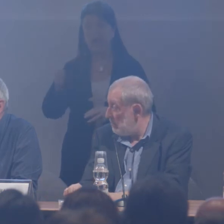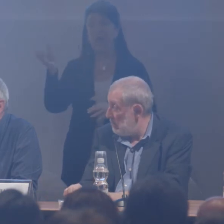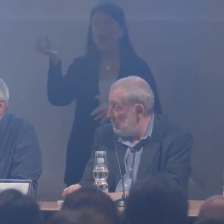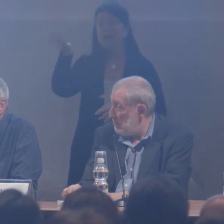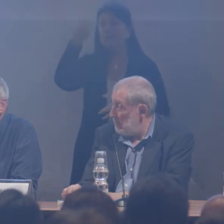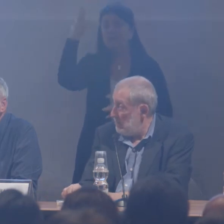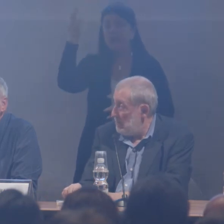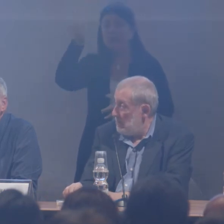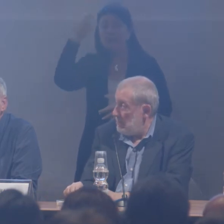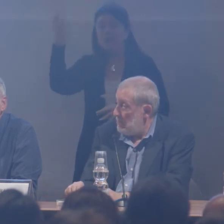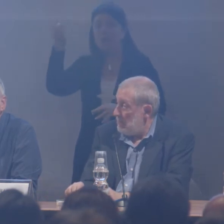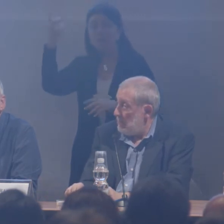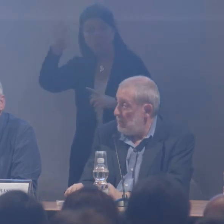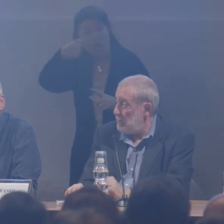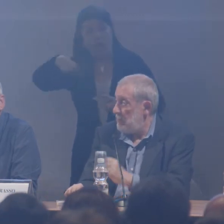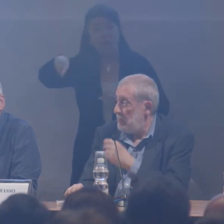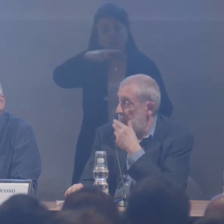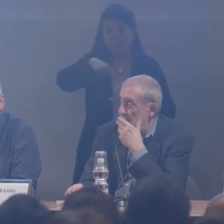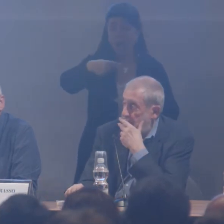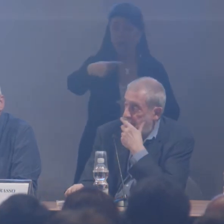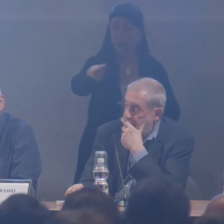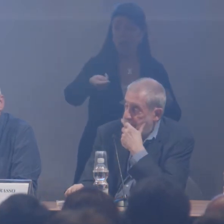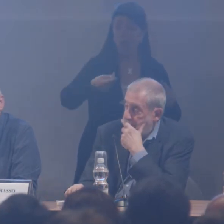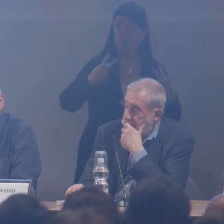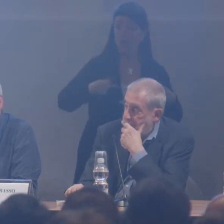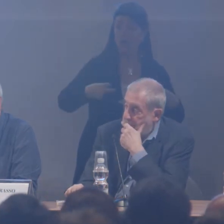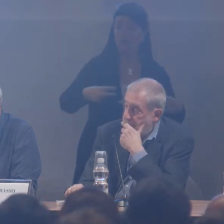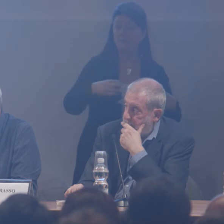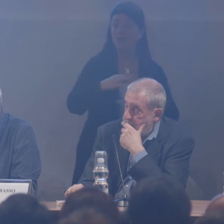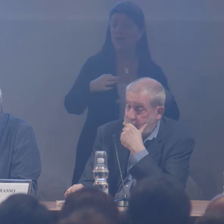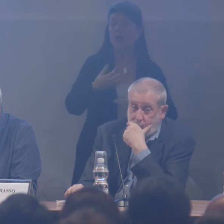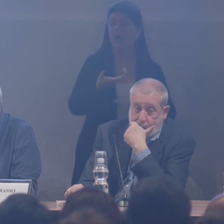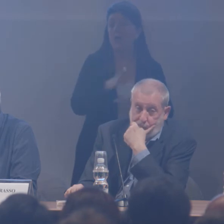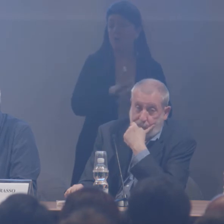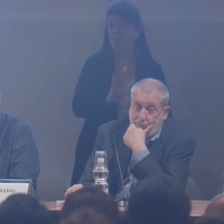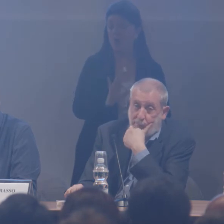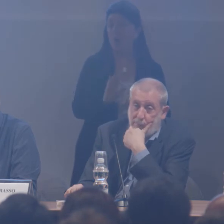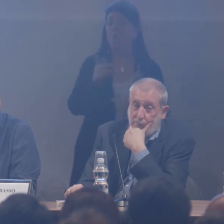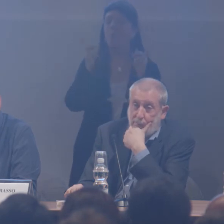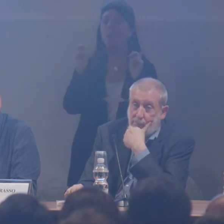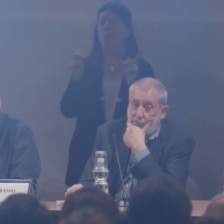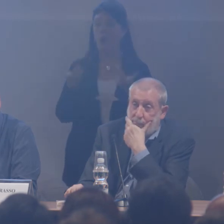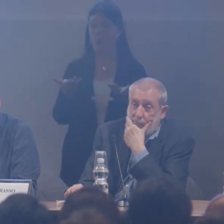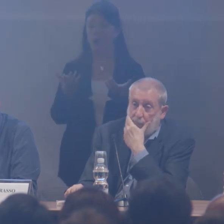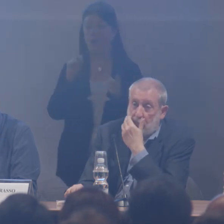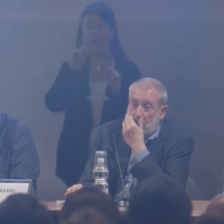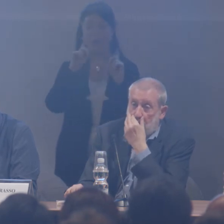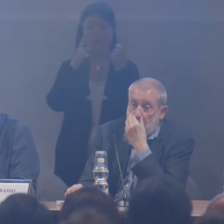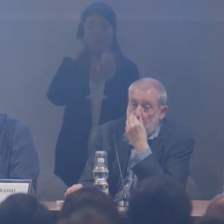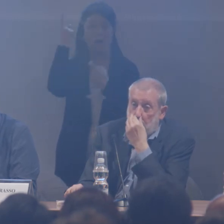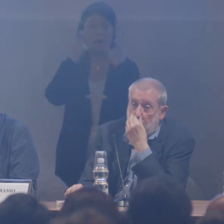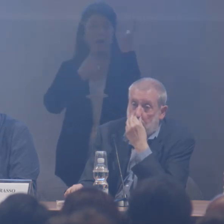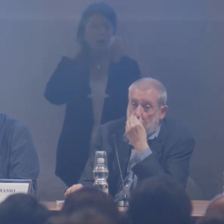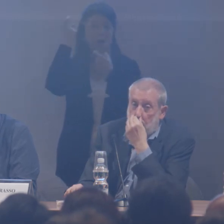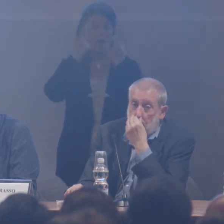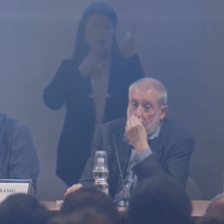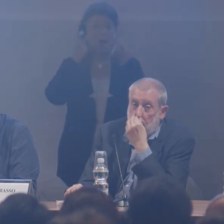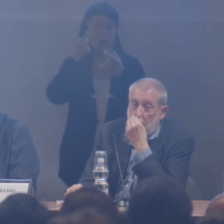vivi? E mi sono dato anche una risposta. La risposta me la sono data nel senso che,